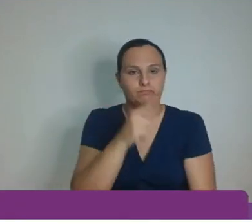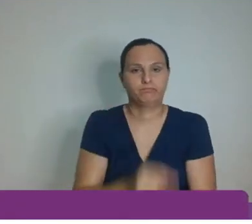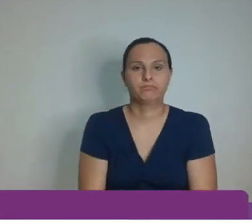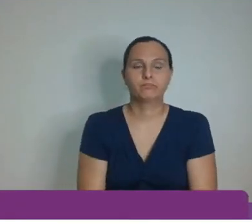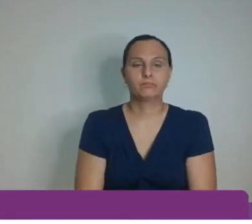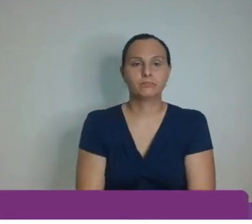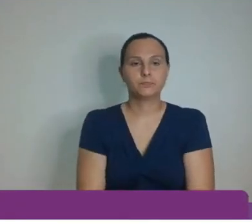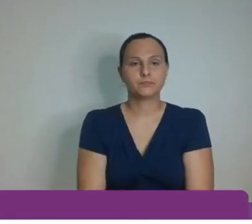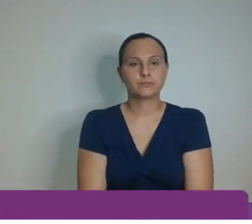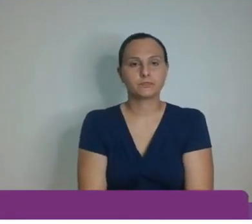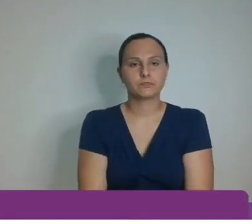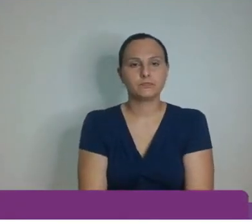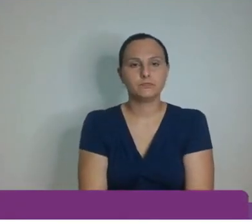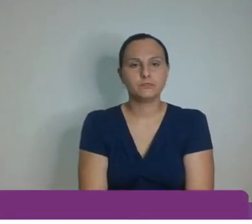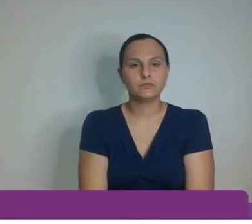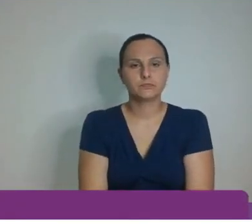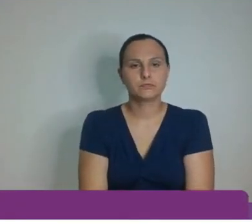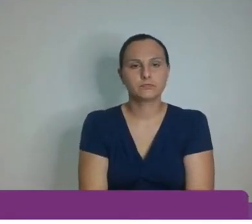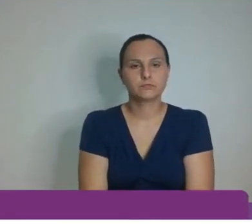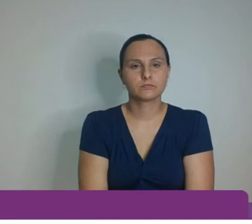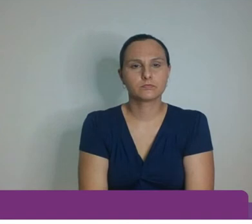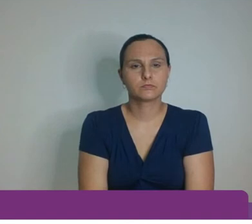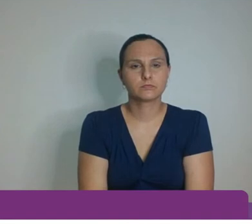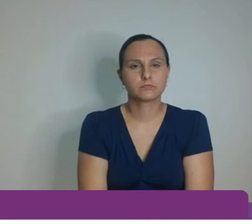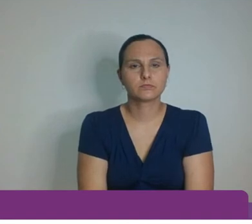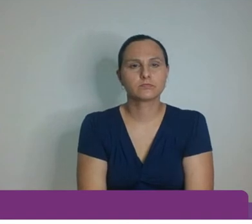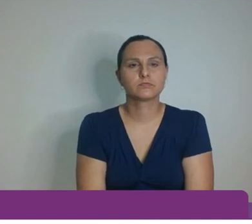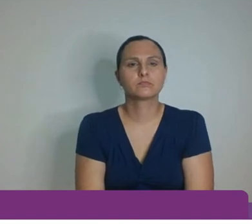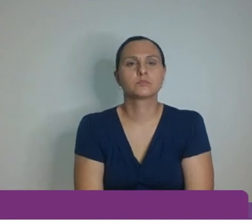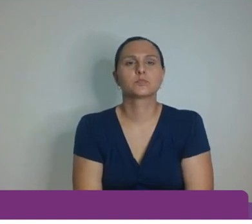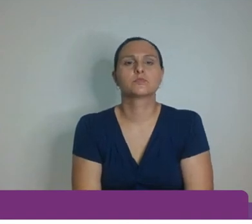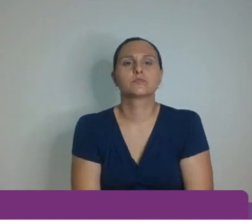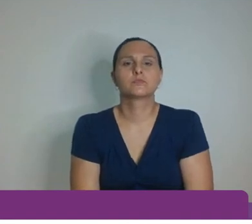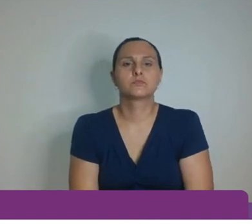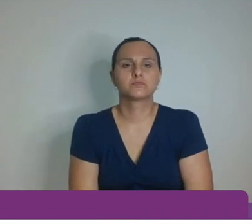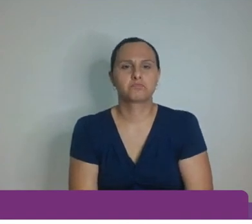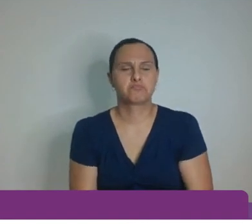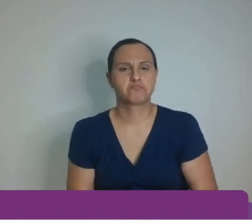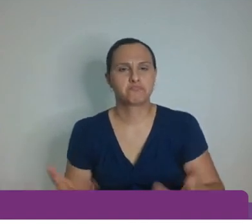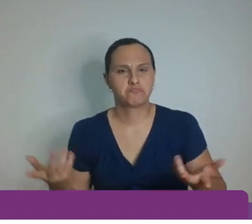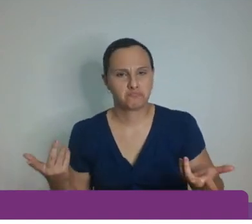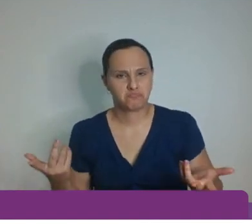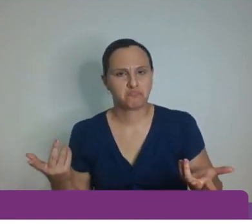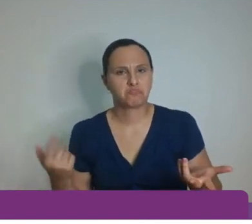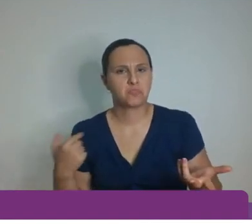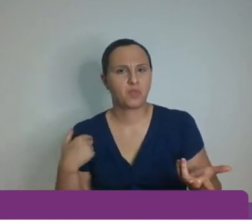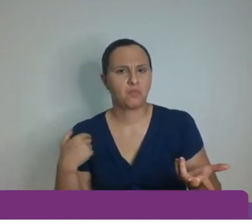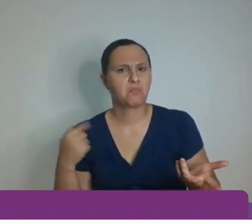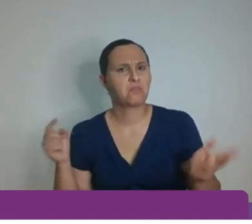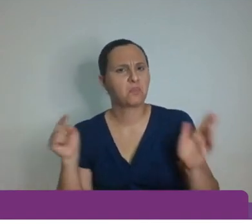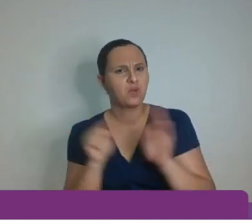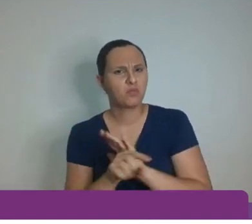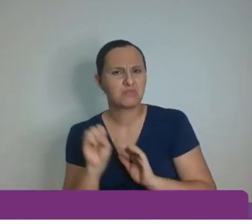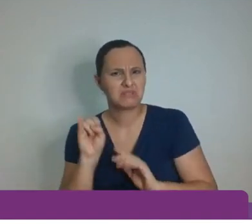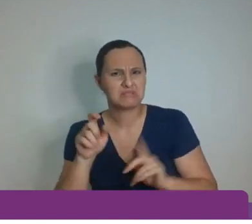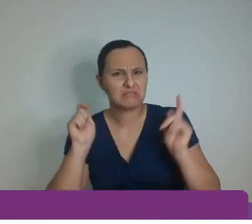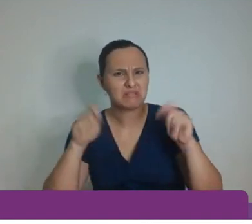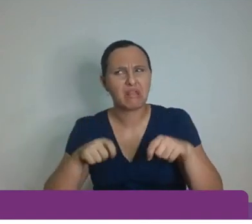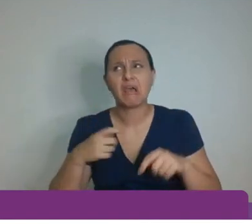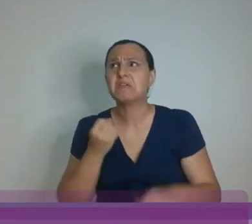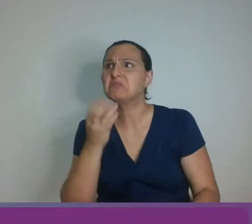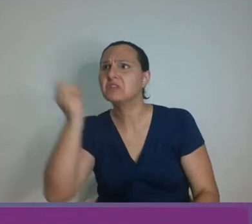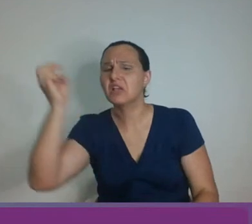Gostaria de saber se é possível, sendo do Maranhão, interpretar o discurso de outra região. Claro, é super possível. Sem problema